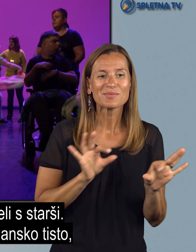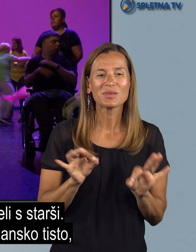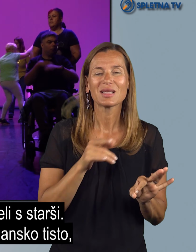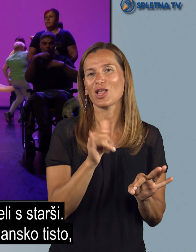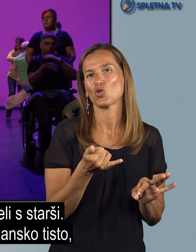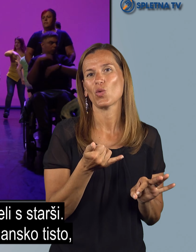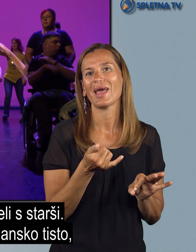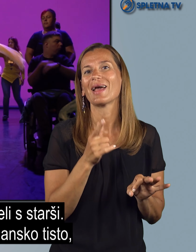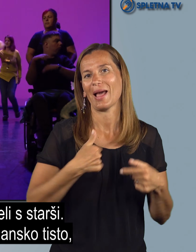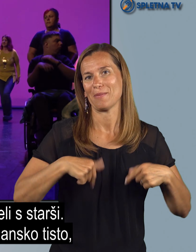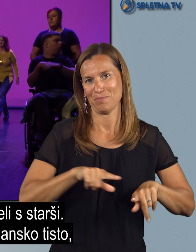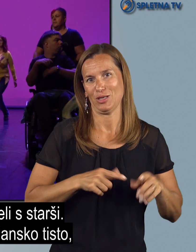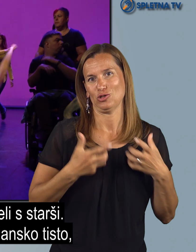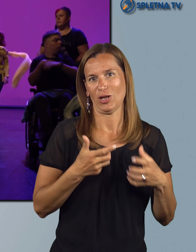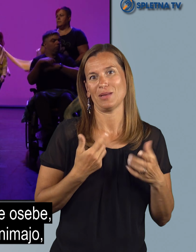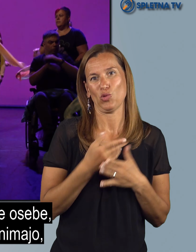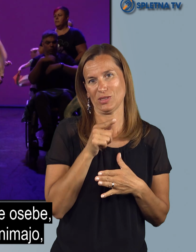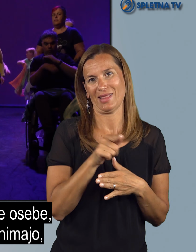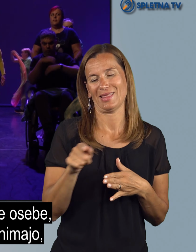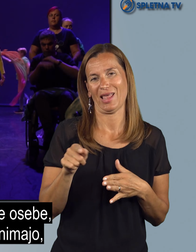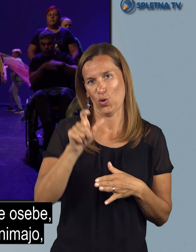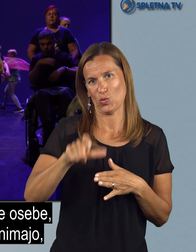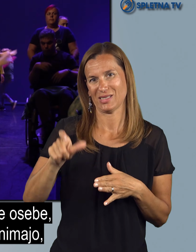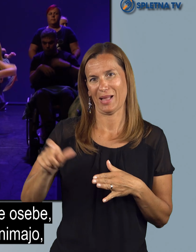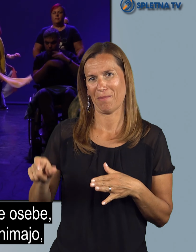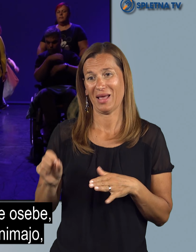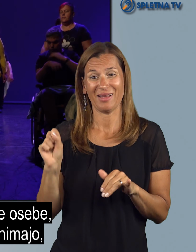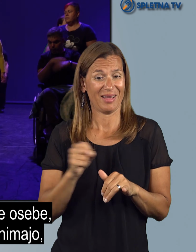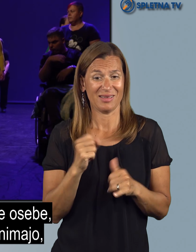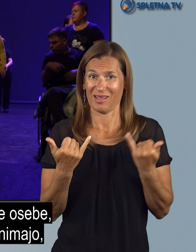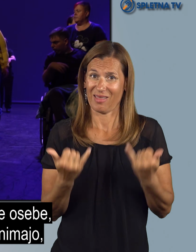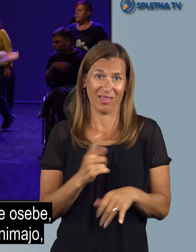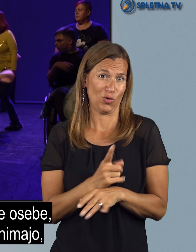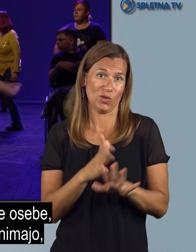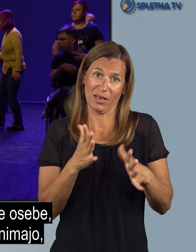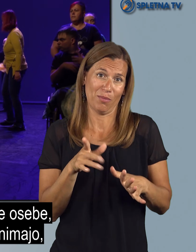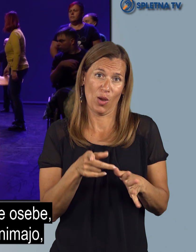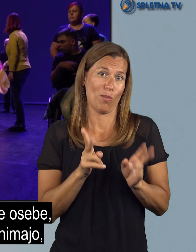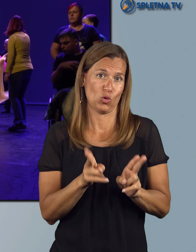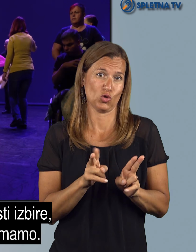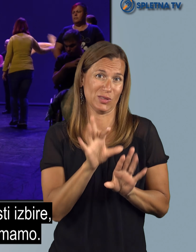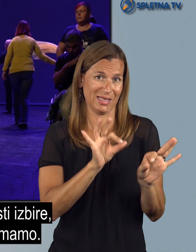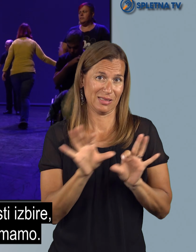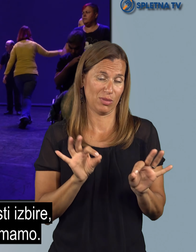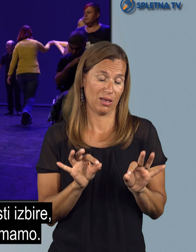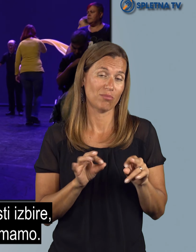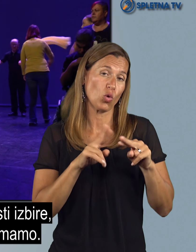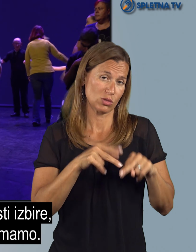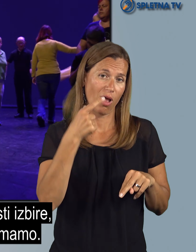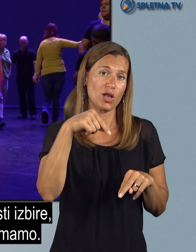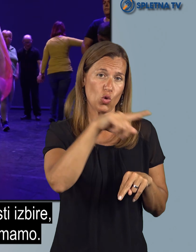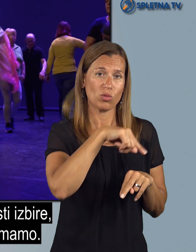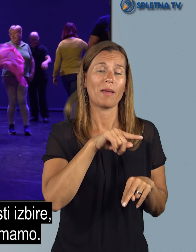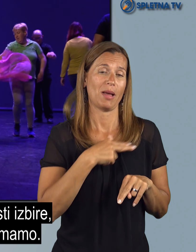dejansko želimo za te osebe, ker jih trenutno nimajo te možnosti izbire, vsi ostali jo pa